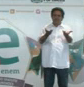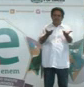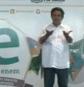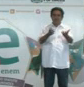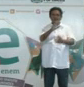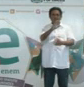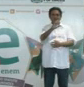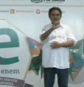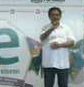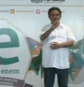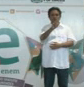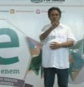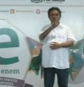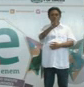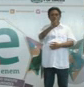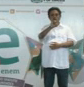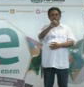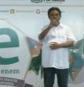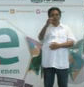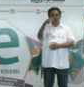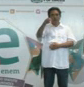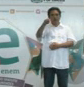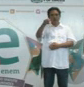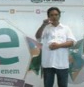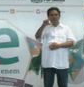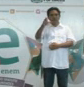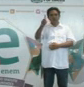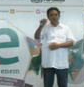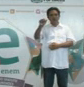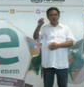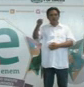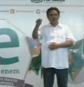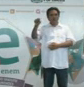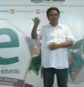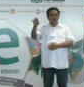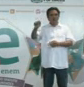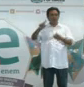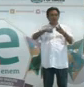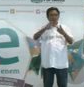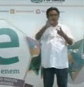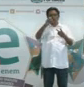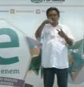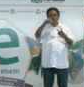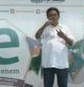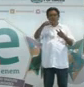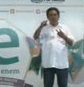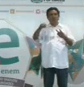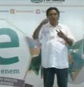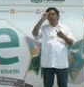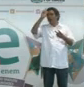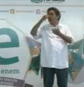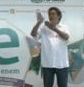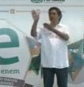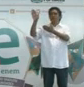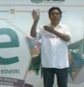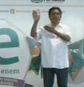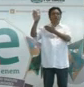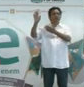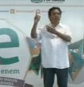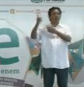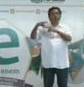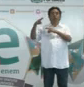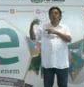Cláudio Manuel da Costa foi morto na prisão, e o Tomás Antônio Gonzaga foi mandado embora. Como ele ia embora e